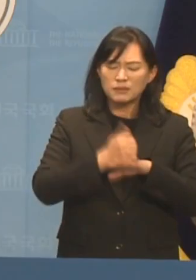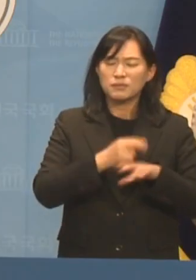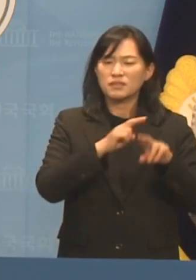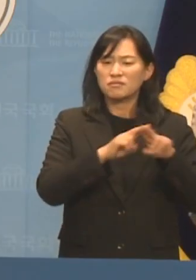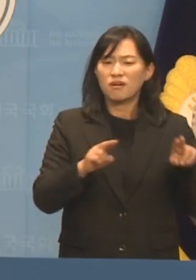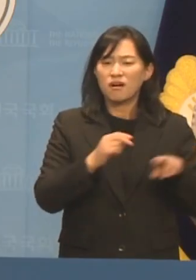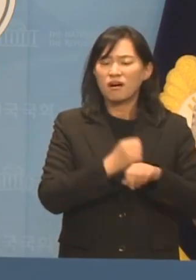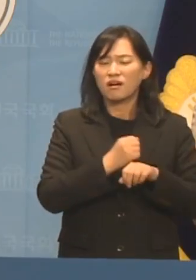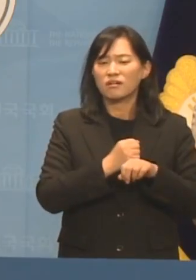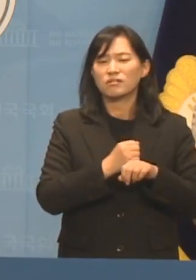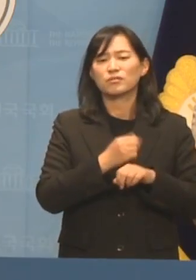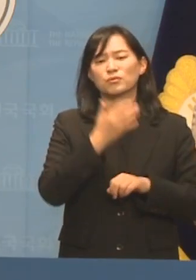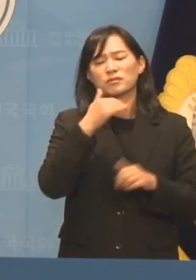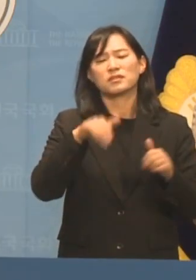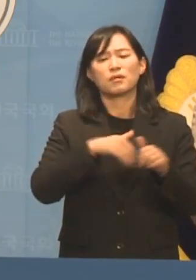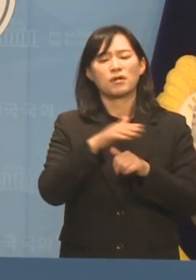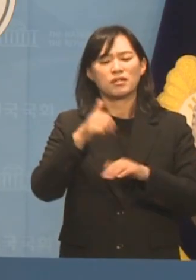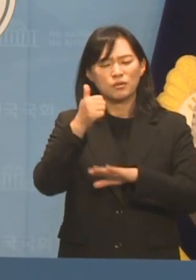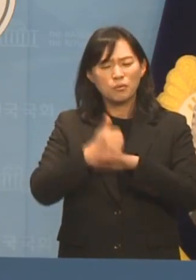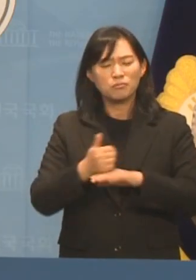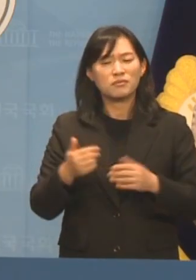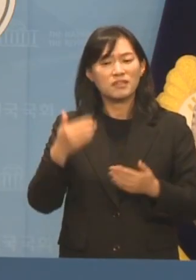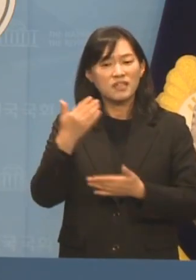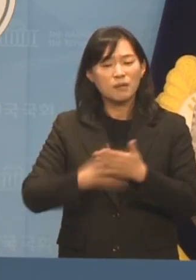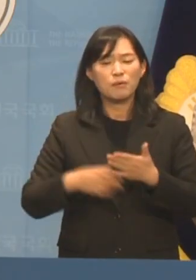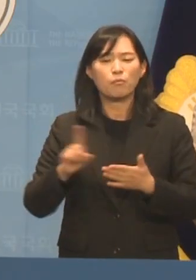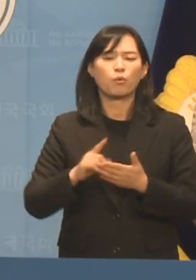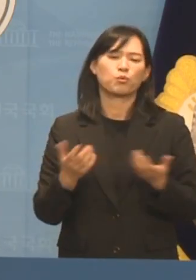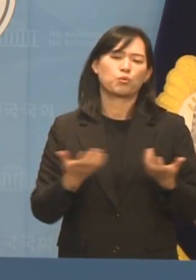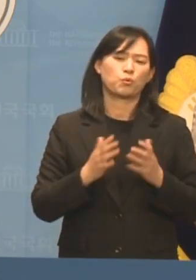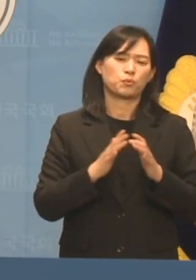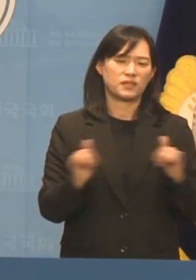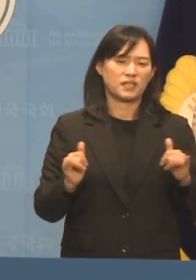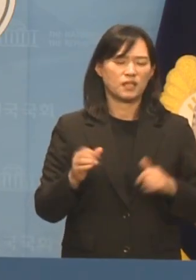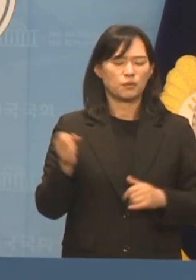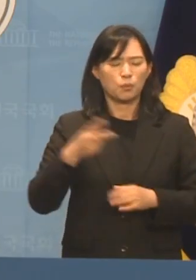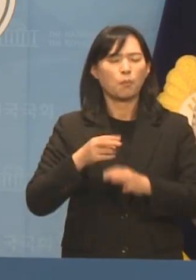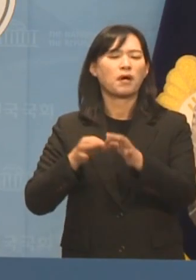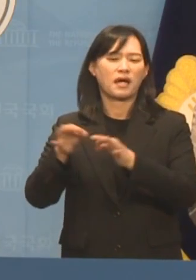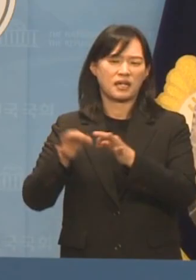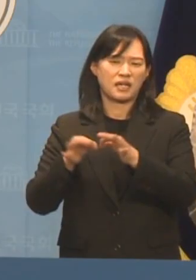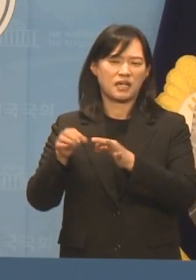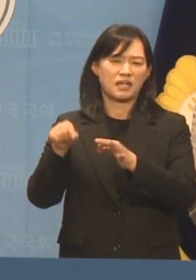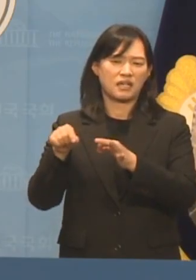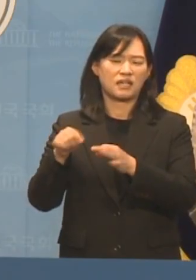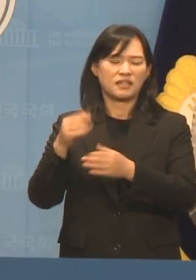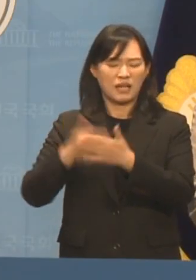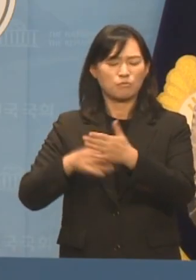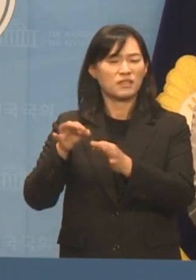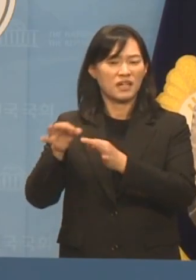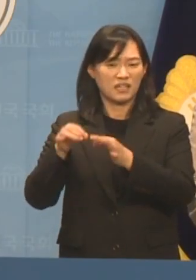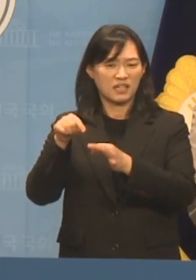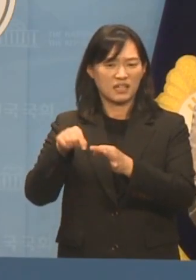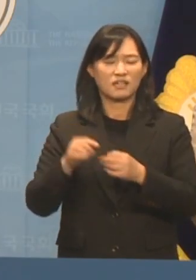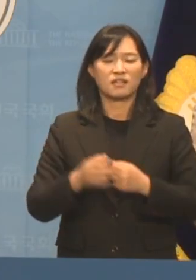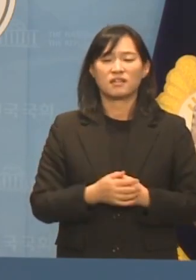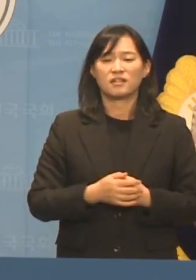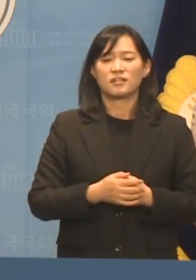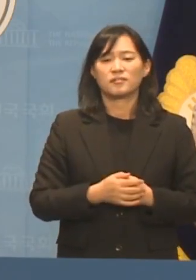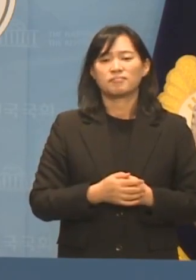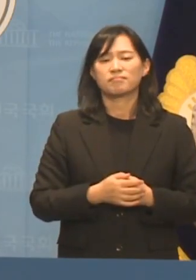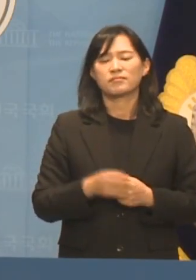상황에서 결국 남는 것은 노동자 그리고 점포들, 입점해져 있는 점포들 그리고